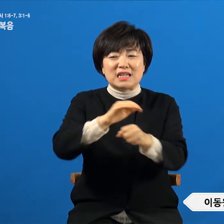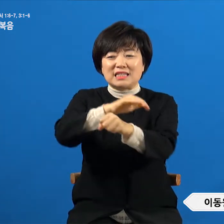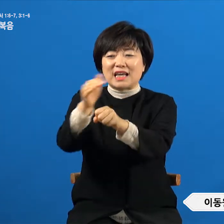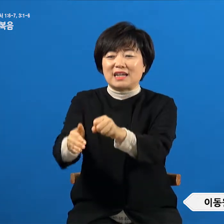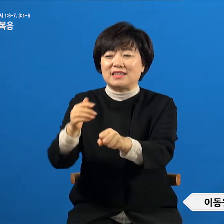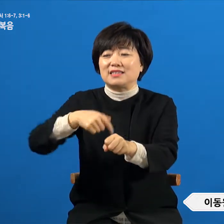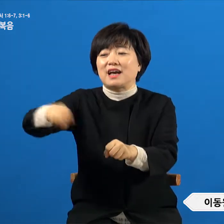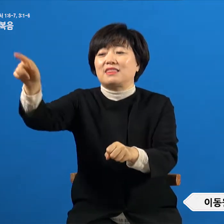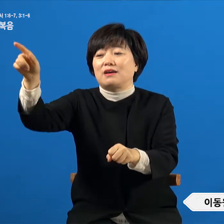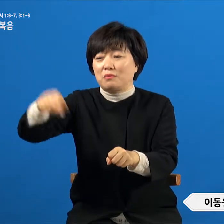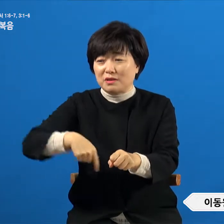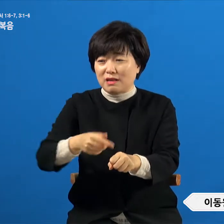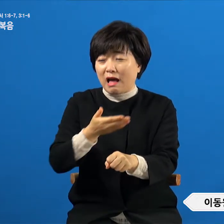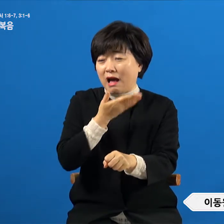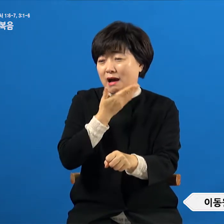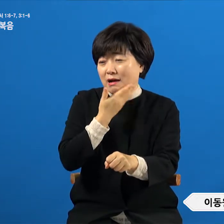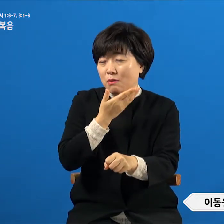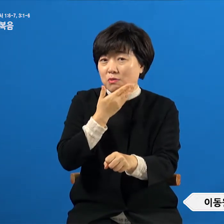것이라네.